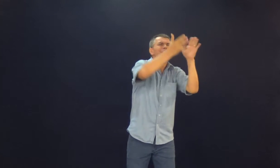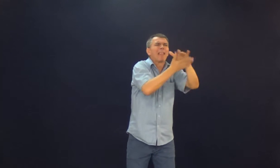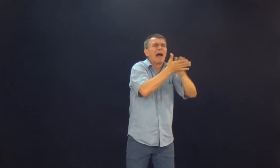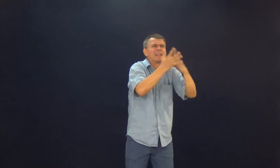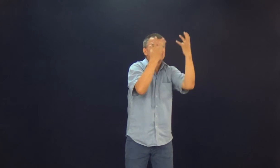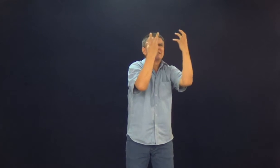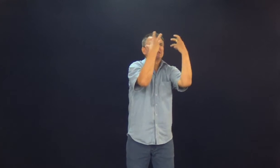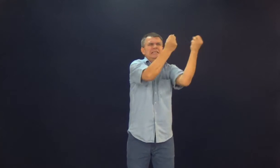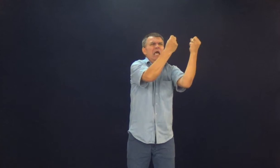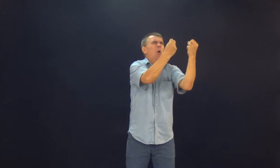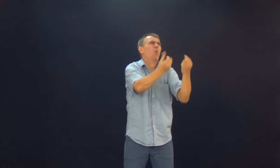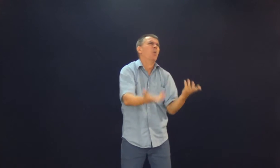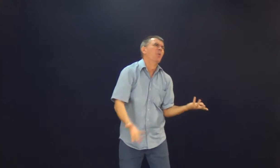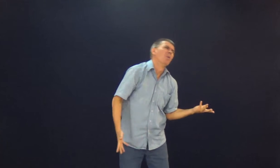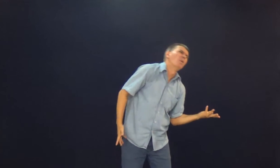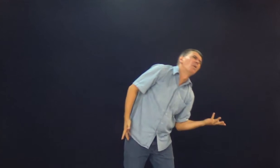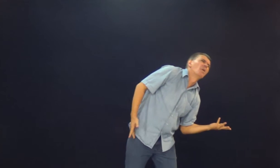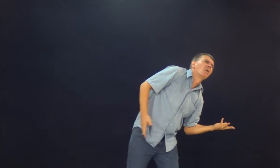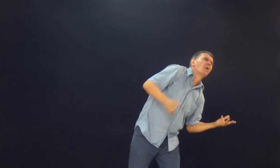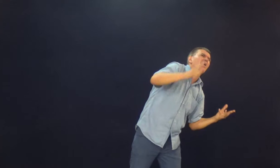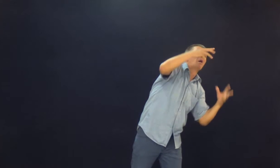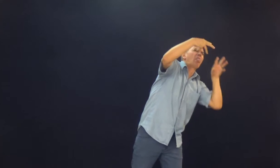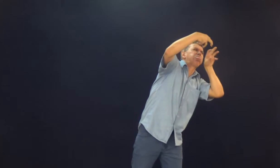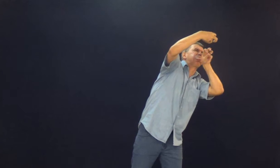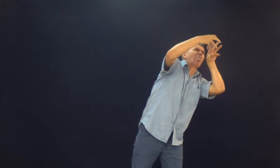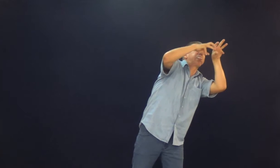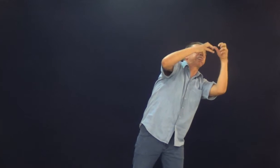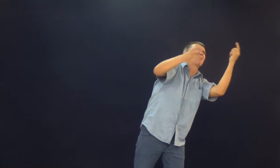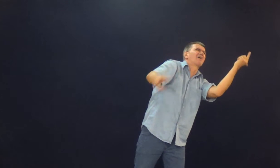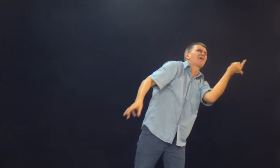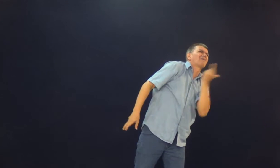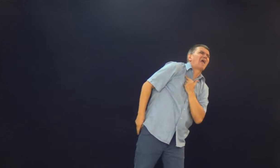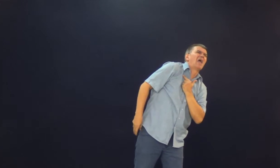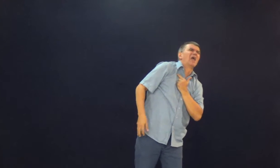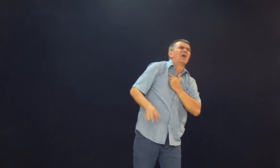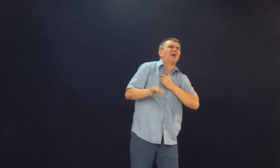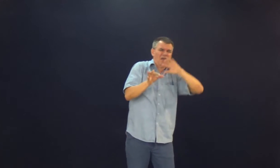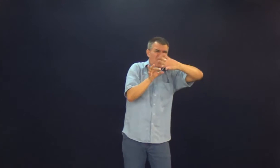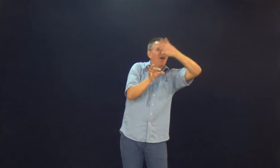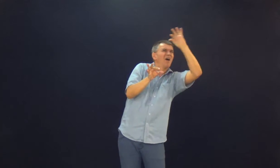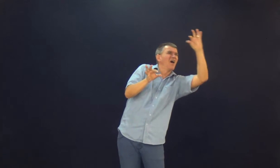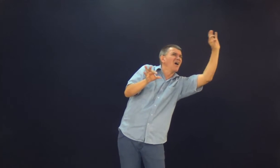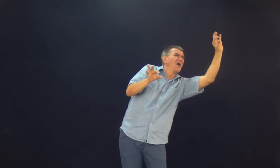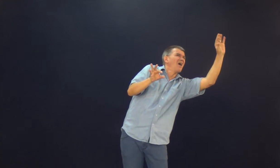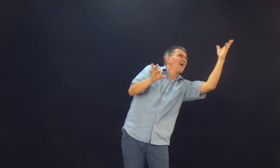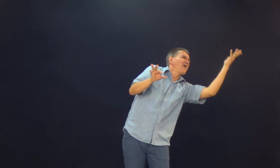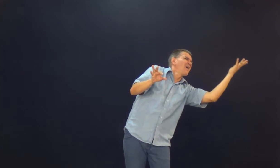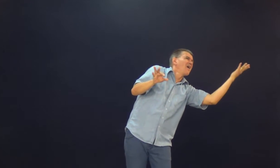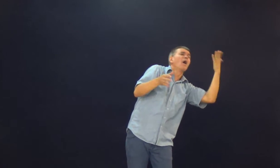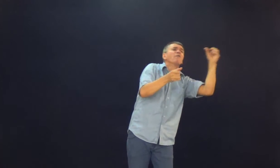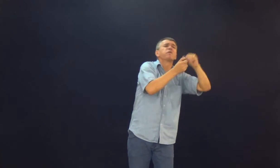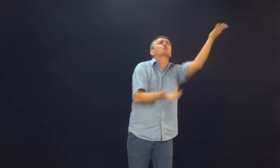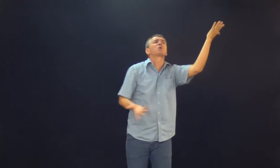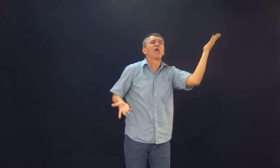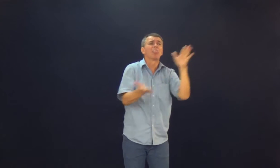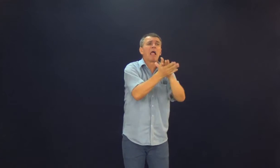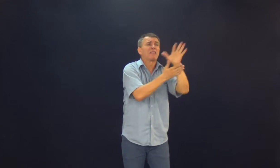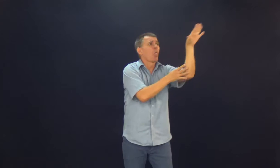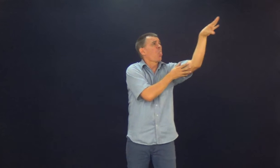mas essa obra é muito seca não tem fruto olha como ela tá feia esses galhos ali não